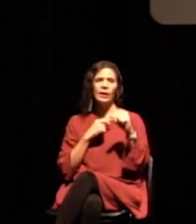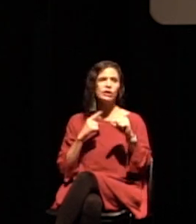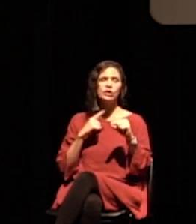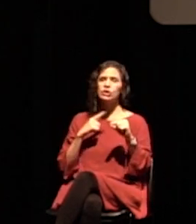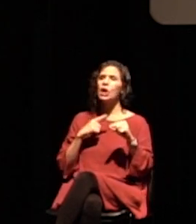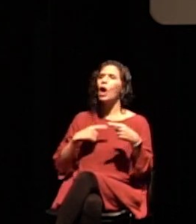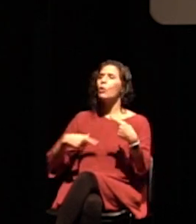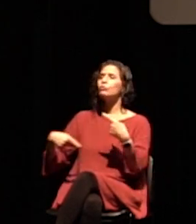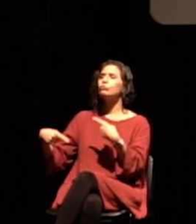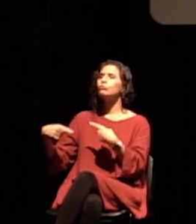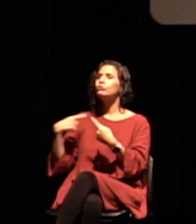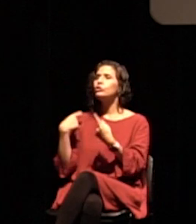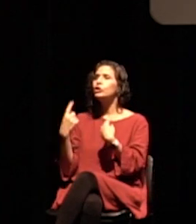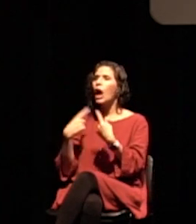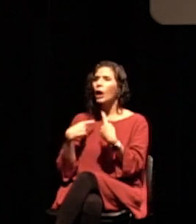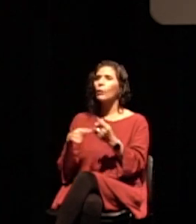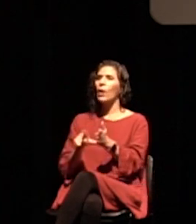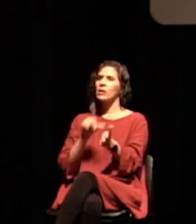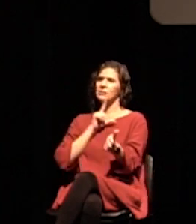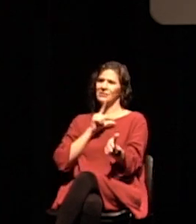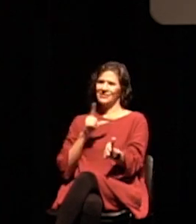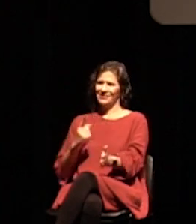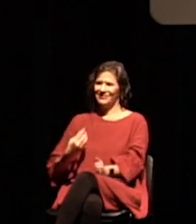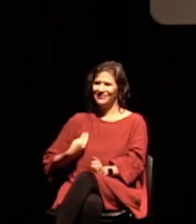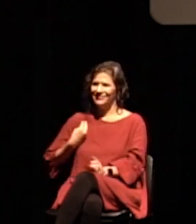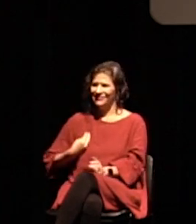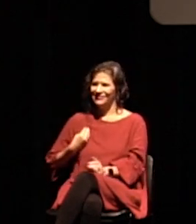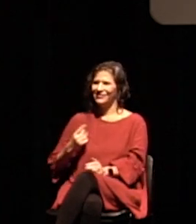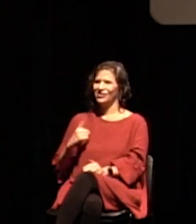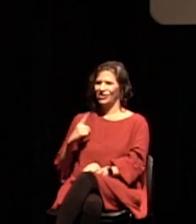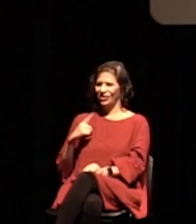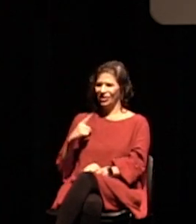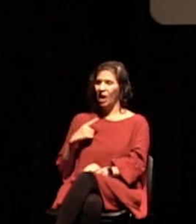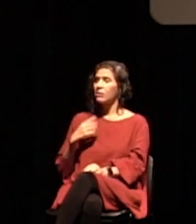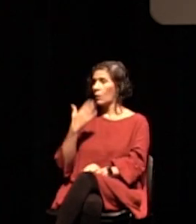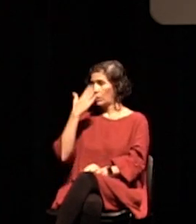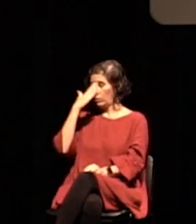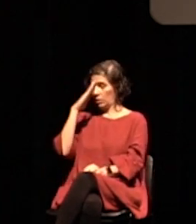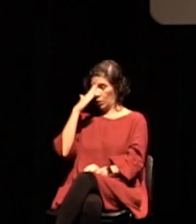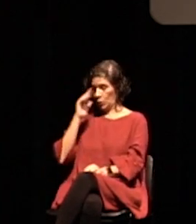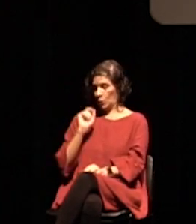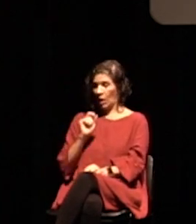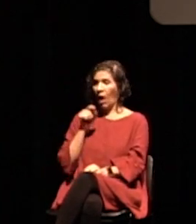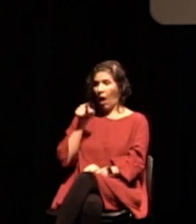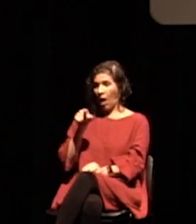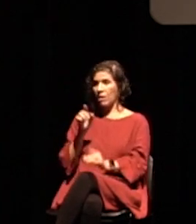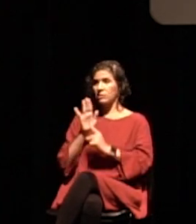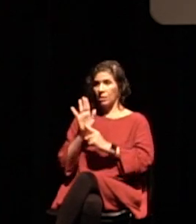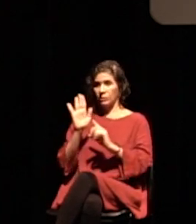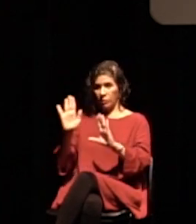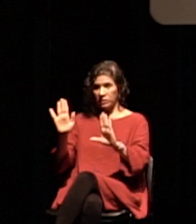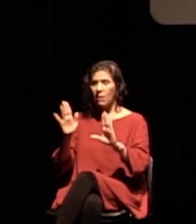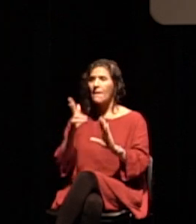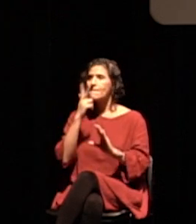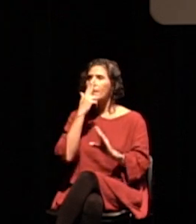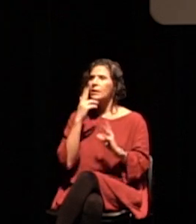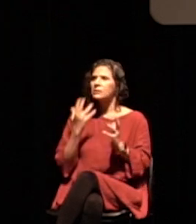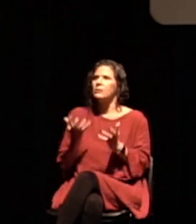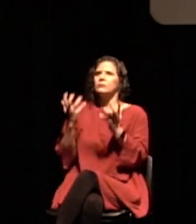diálogo pré-existente, né? Então, eu entendo que essa exposição ela